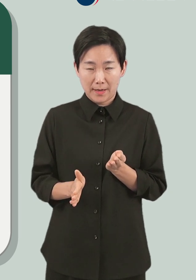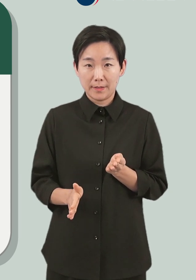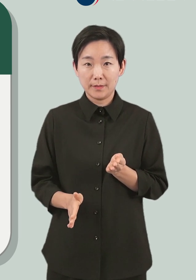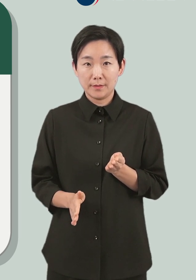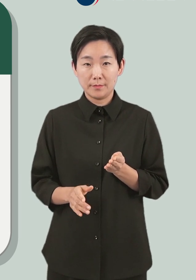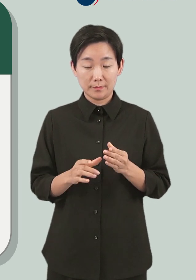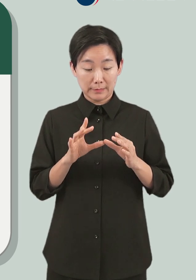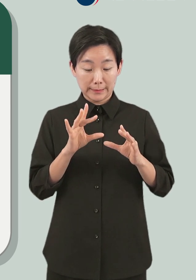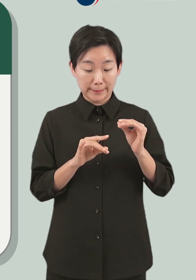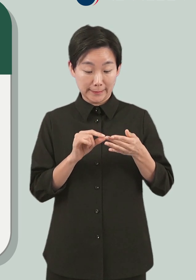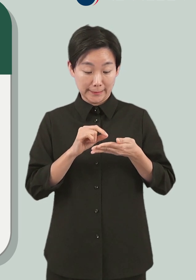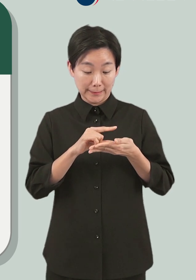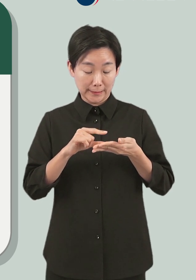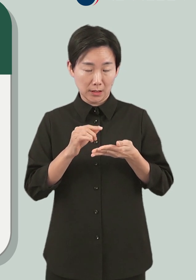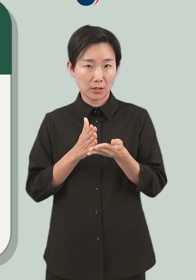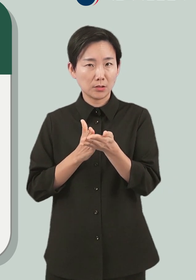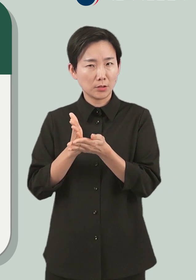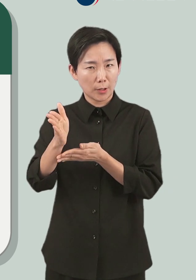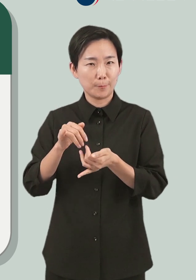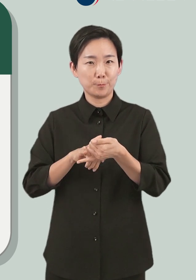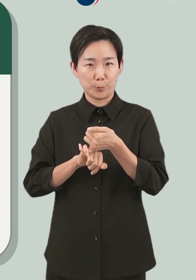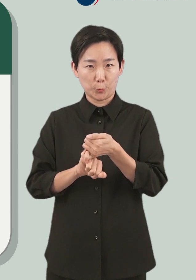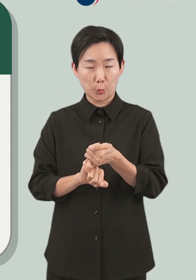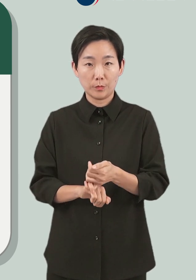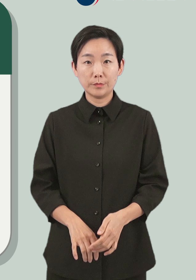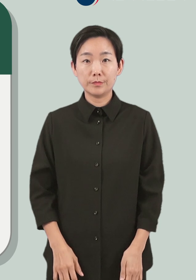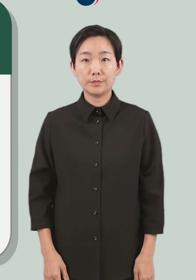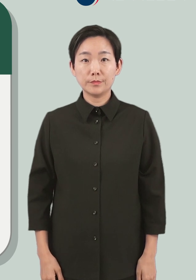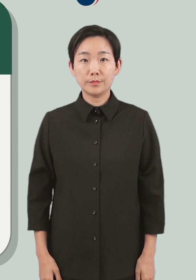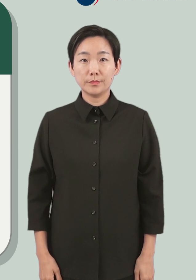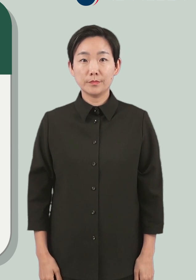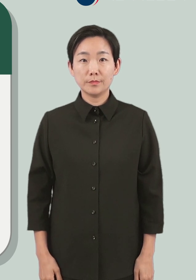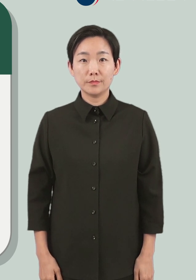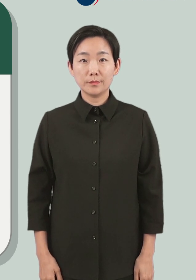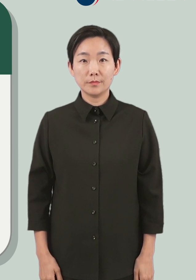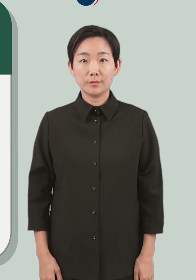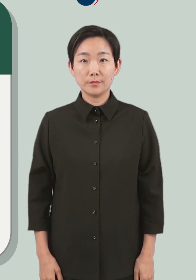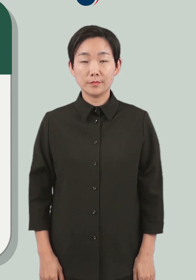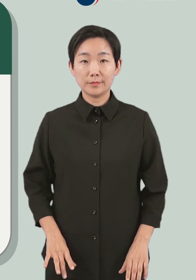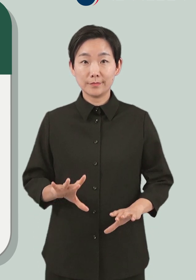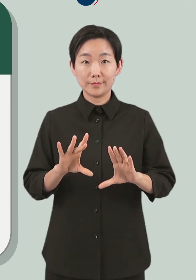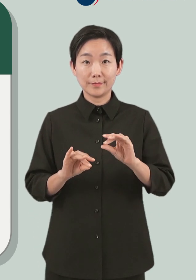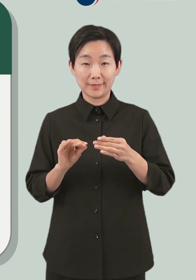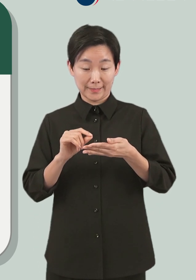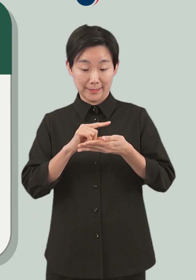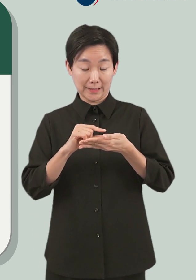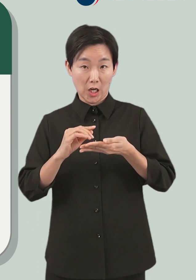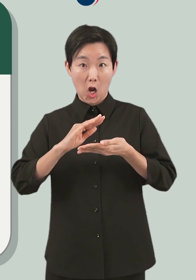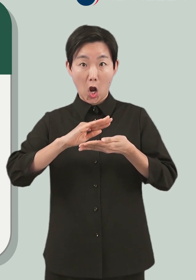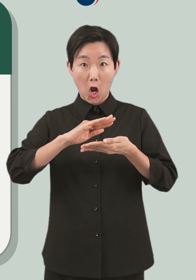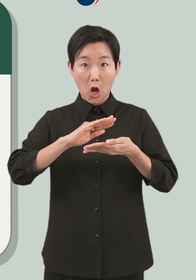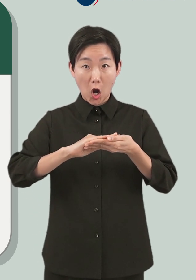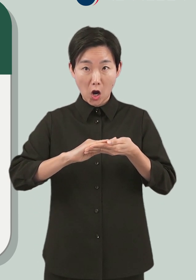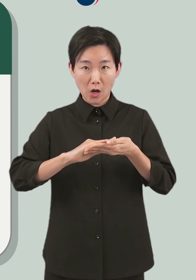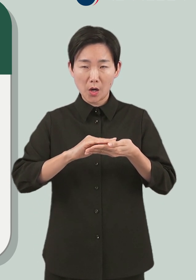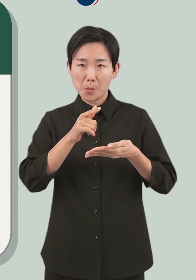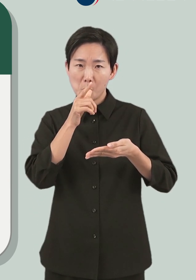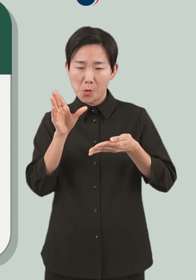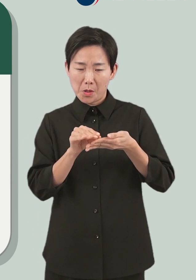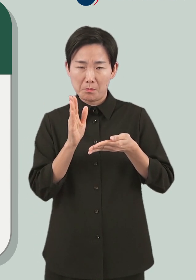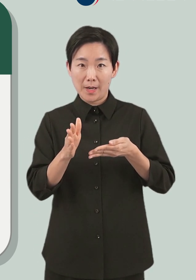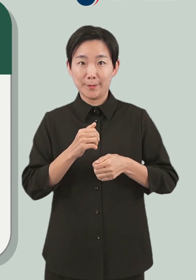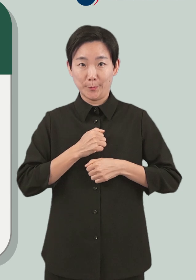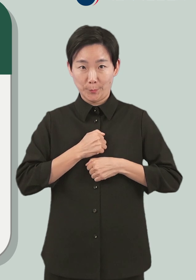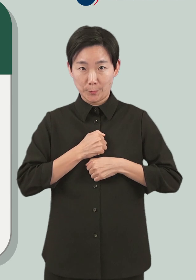본 의료기기에 연결하는 패드는 구부리거나 접지 않아야 합니다. 패드에는 모무론 젤만 사용할 수